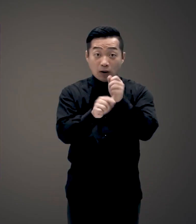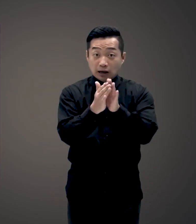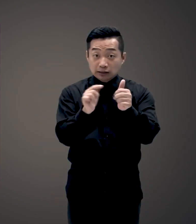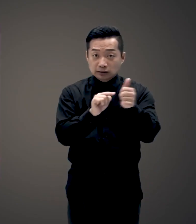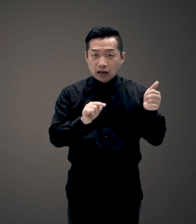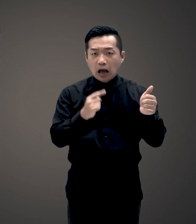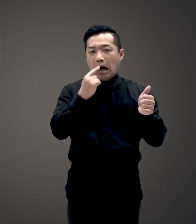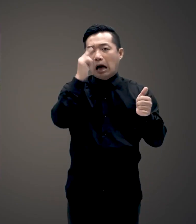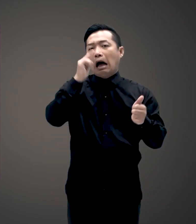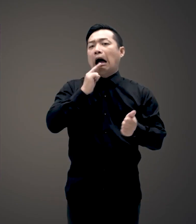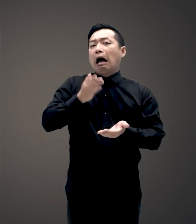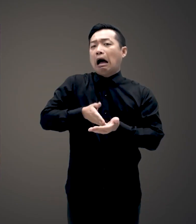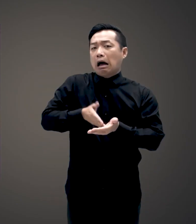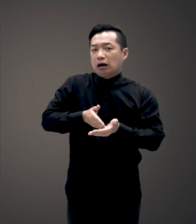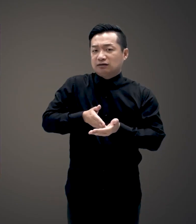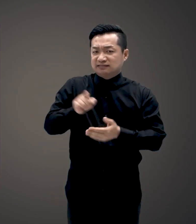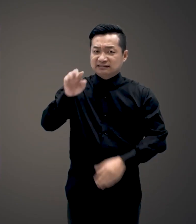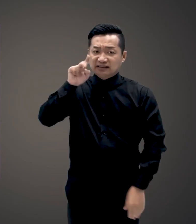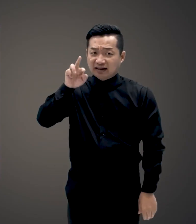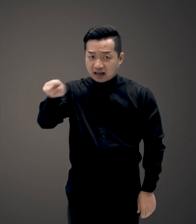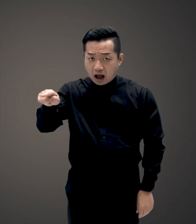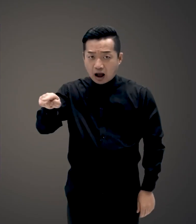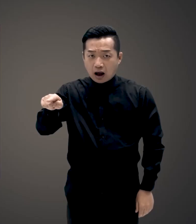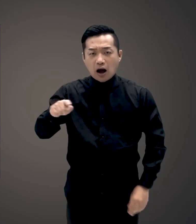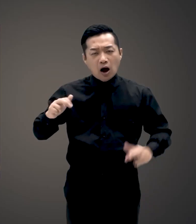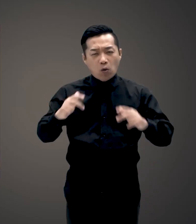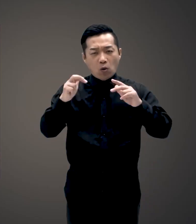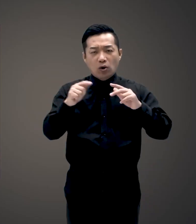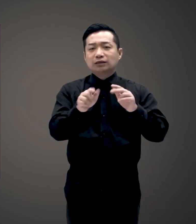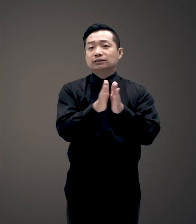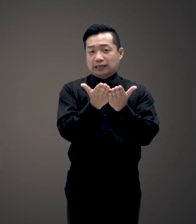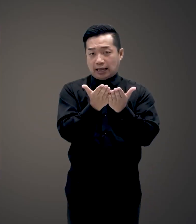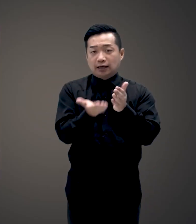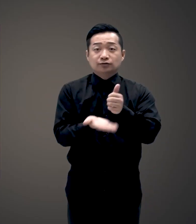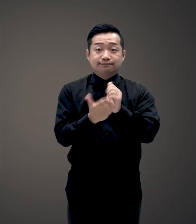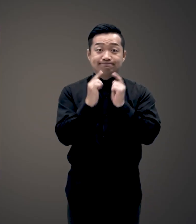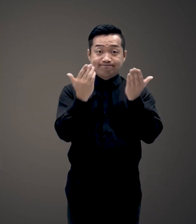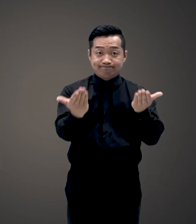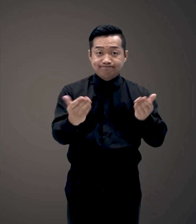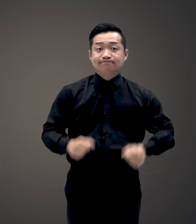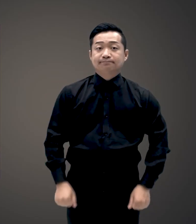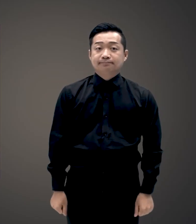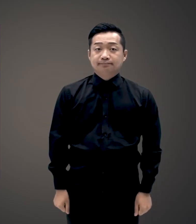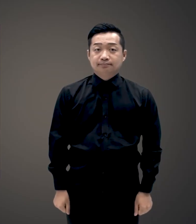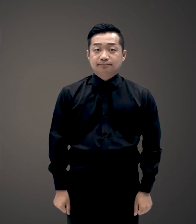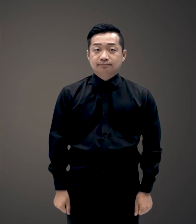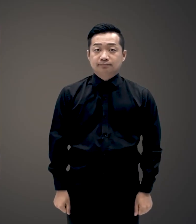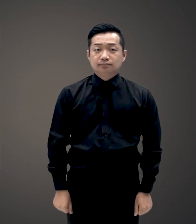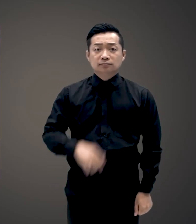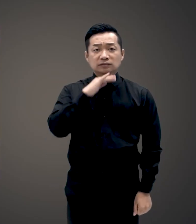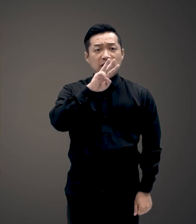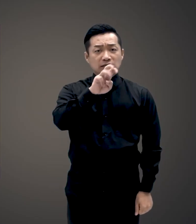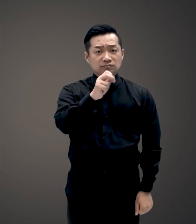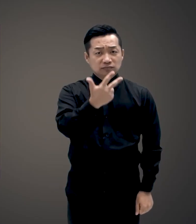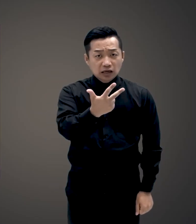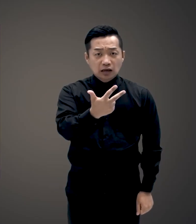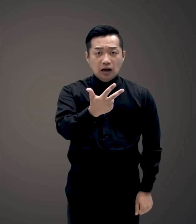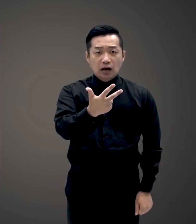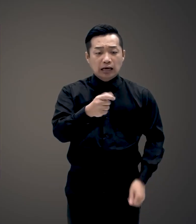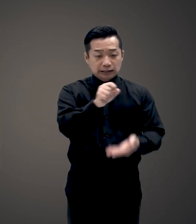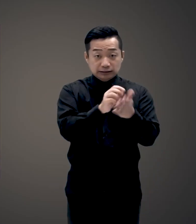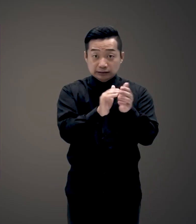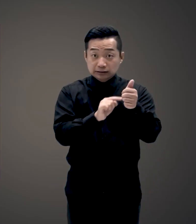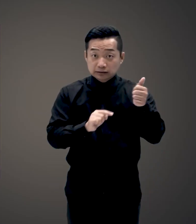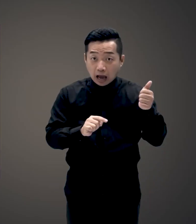신경과학자들의 오만한 주장에 도전하는 훌륭하게 경론을 부르는 책. 언론사 디벨트. 겨우 37 가브리엘은